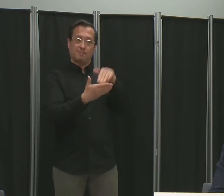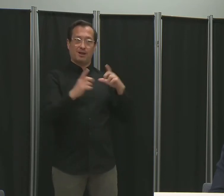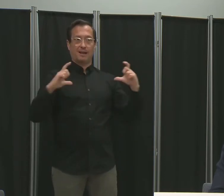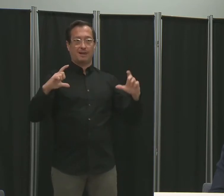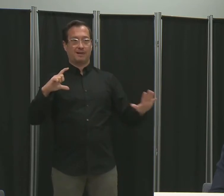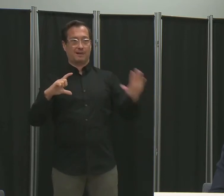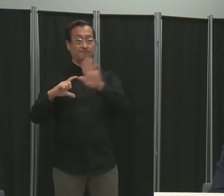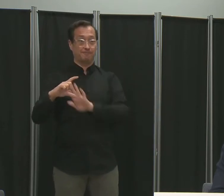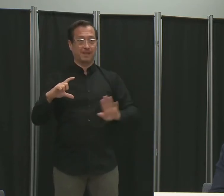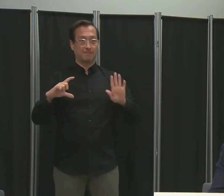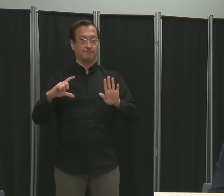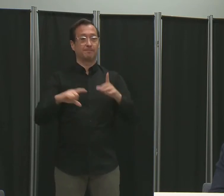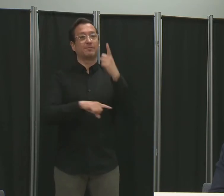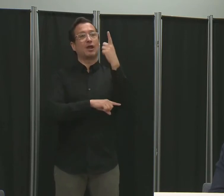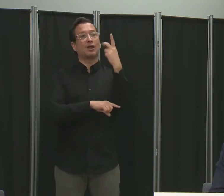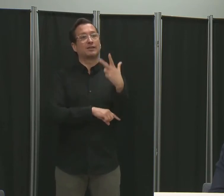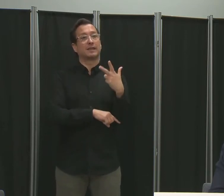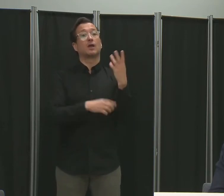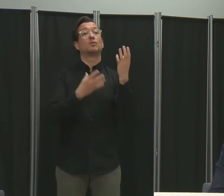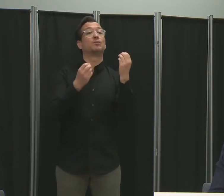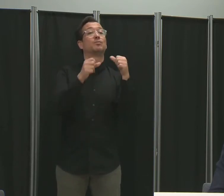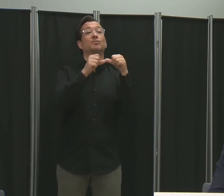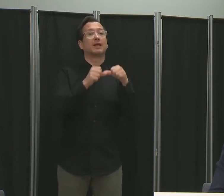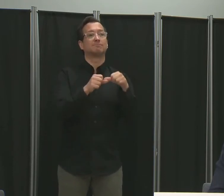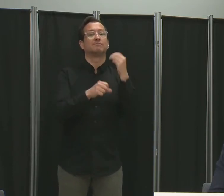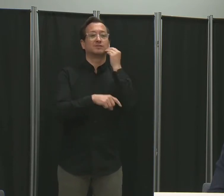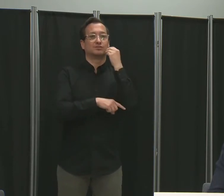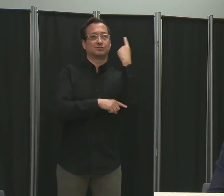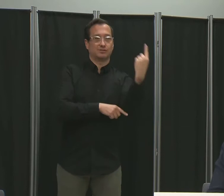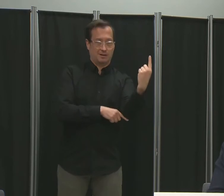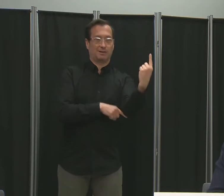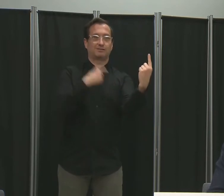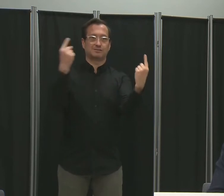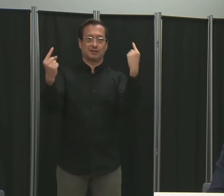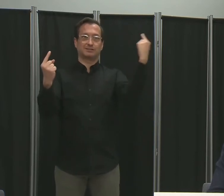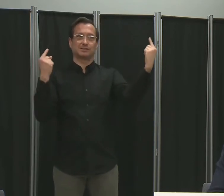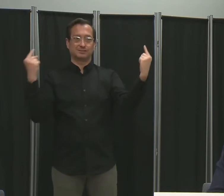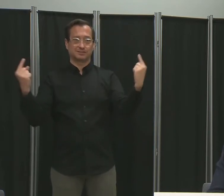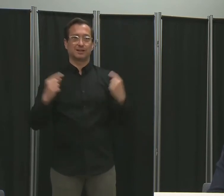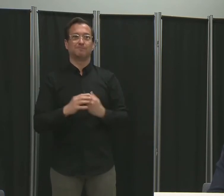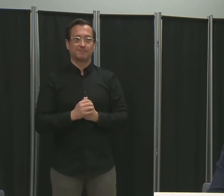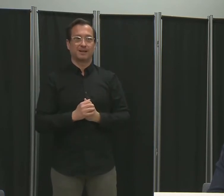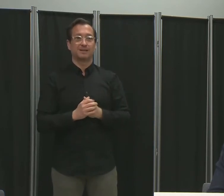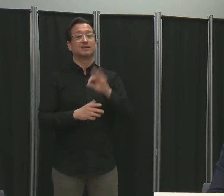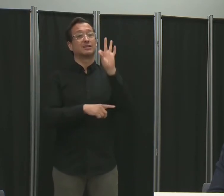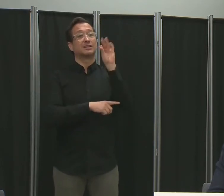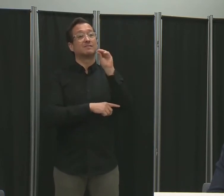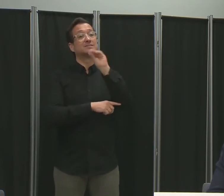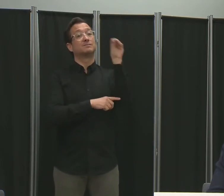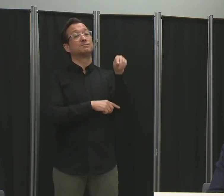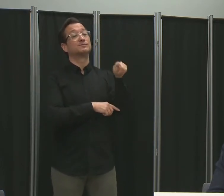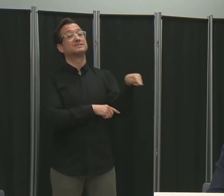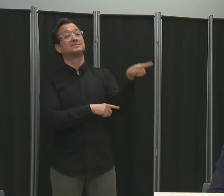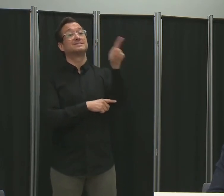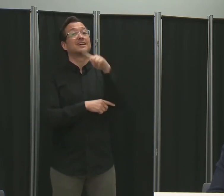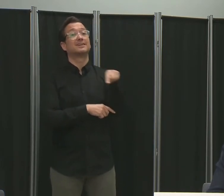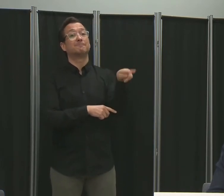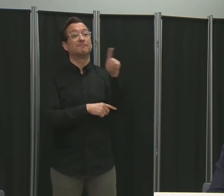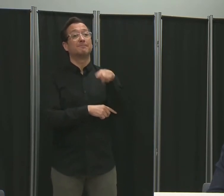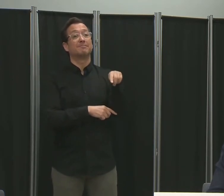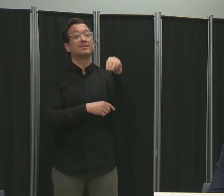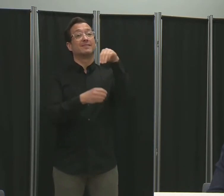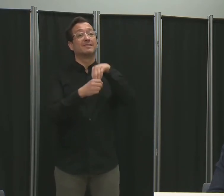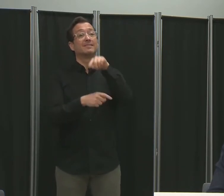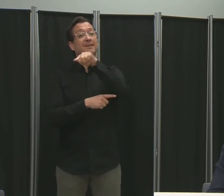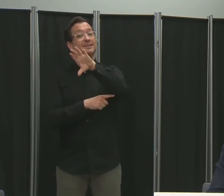seuls à domicile et 90% d'entre eux donc ne vivent pas dans 10 ch et celle d où des